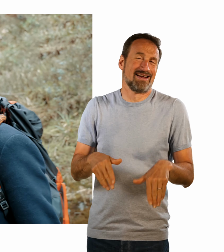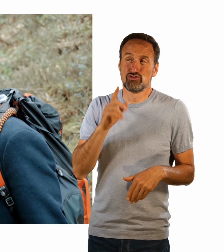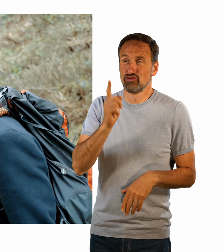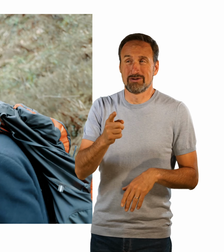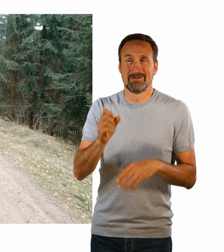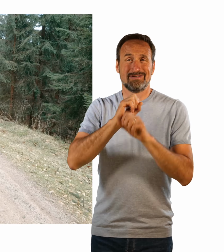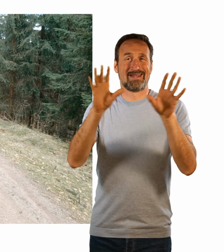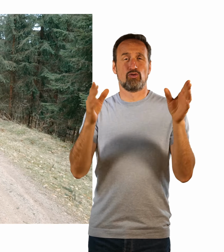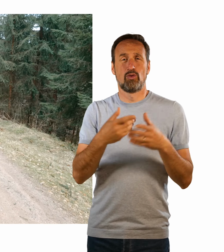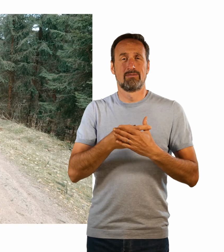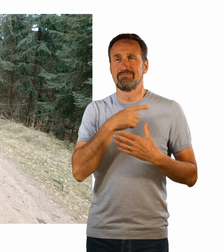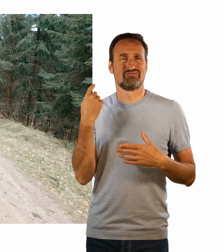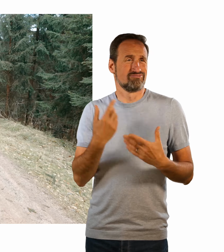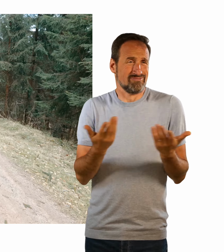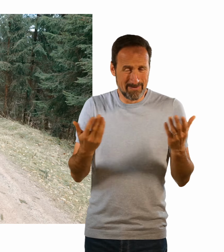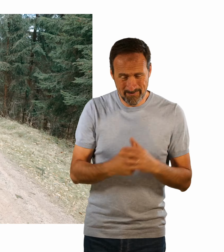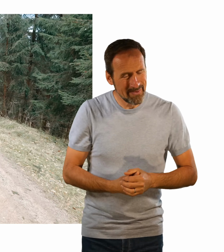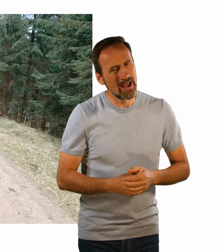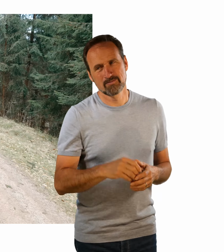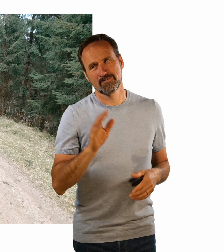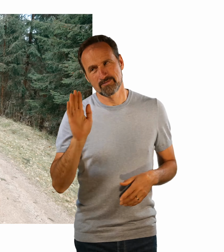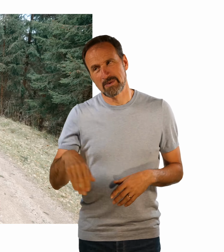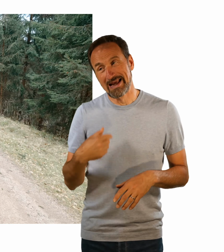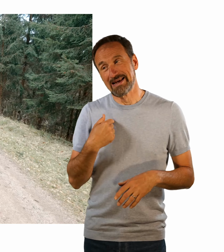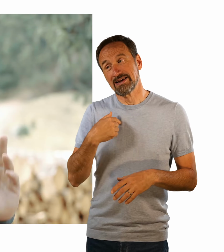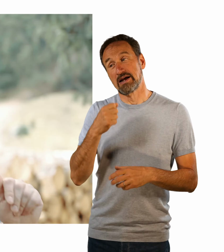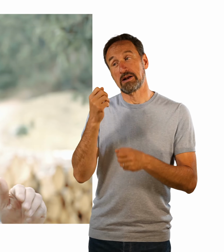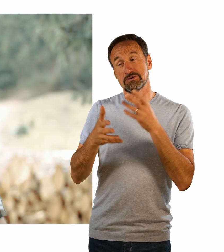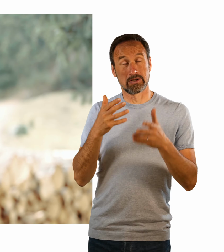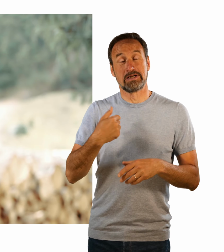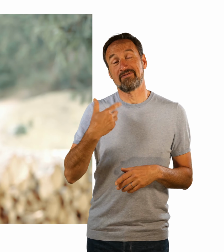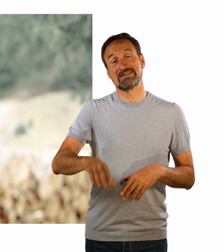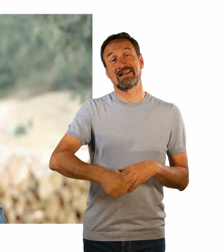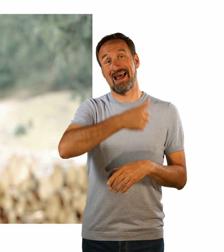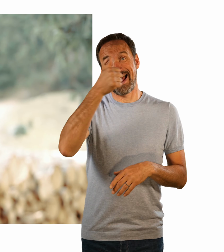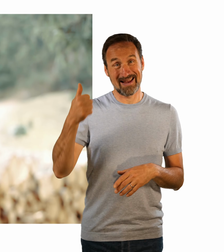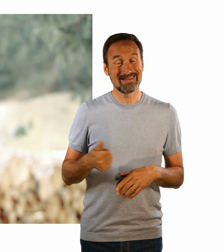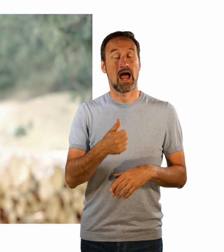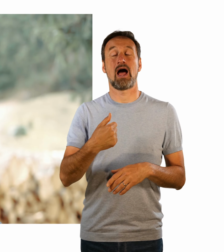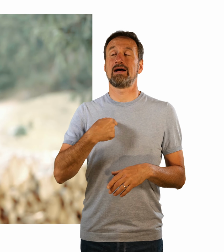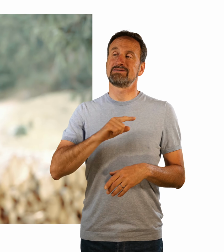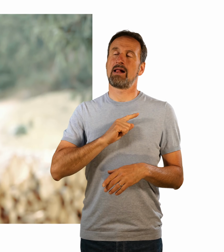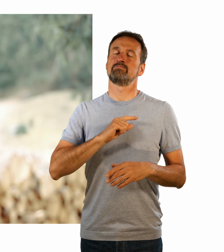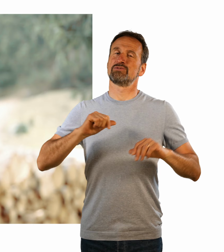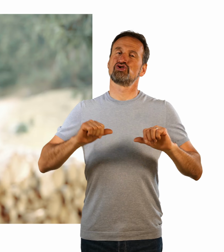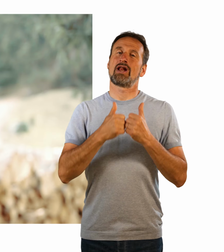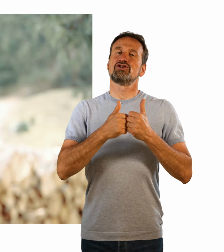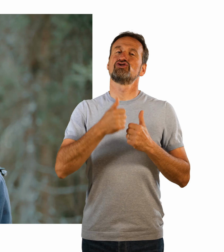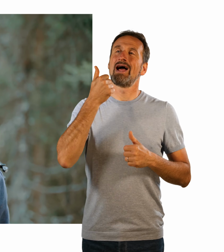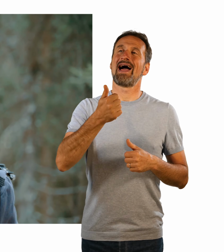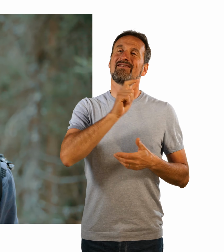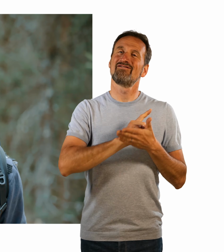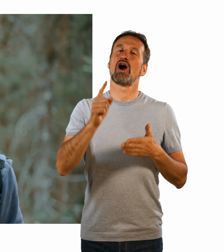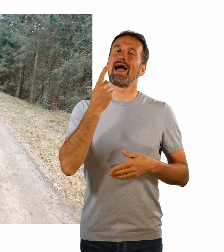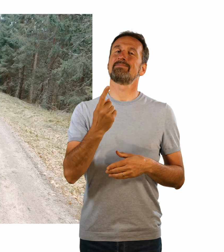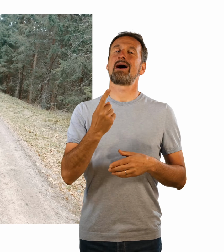sagen, gerade wenn man eine Stressfasse hat im Leben. Also ich habe mal ein Jahr, da habe ich das als Challenge für mich gemacht. Einmal in der Woche. Einfach so zur Entspannung.